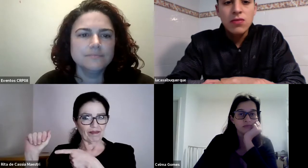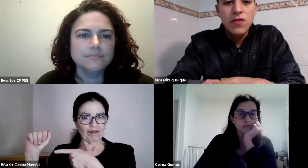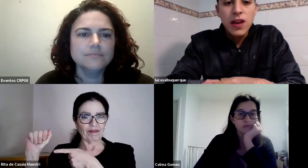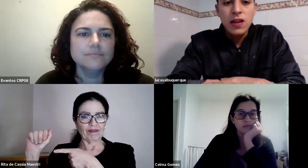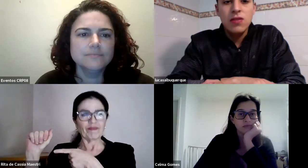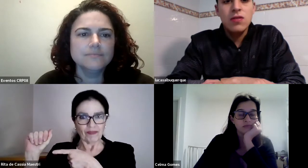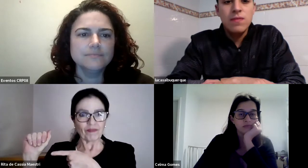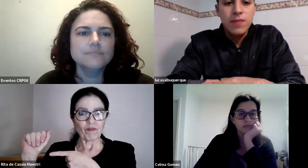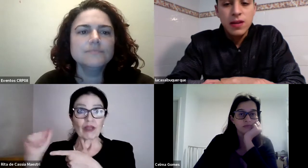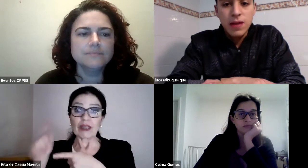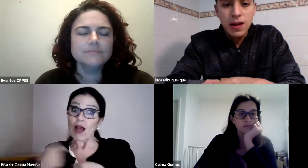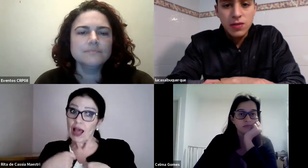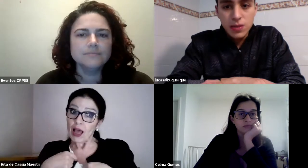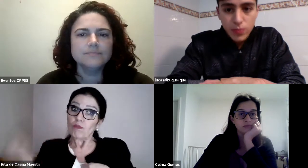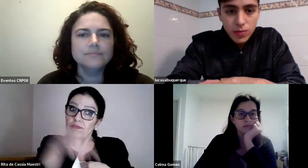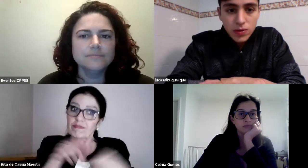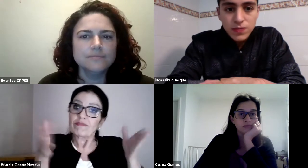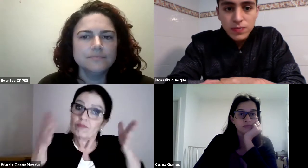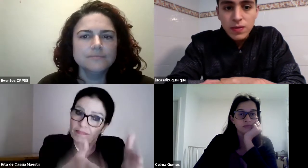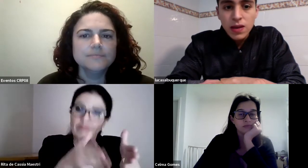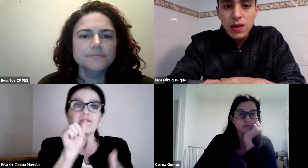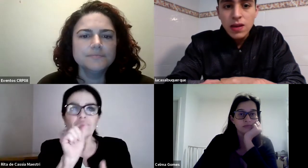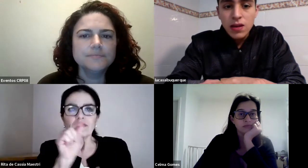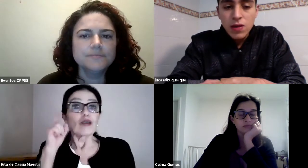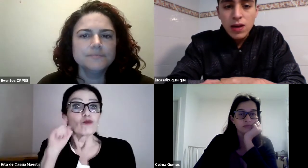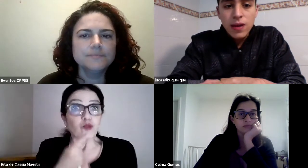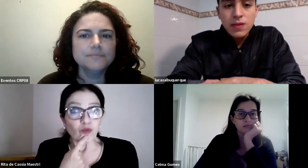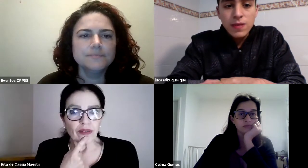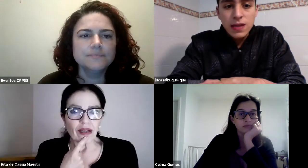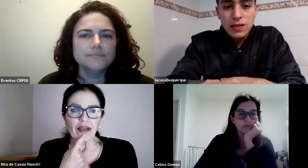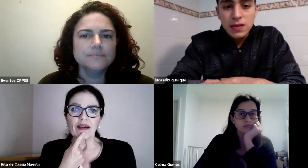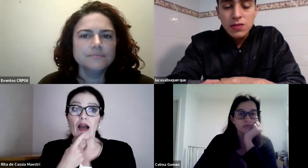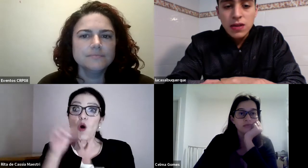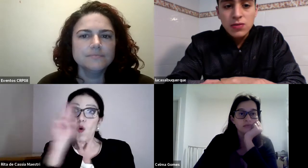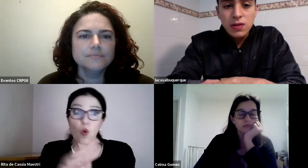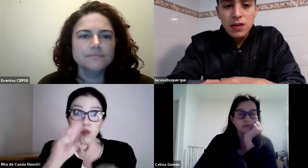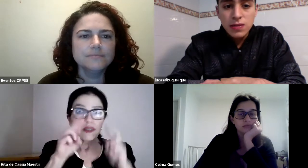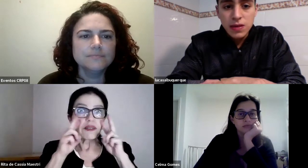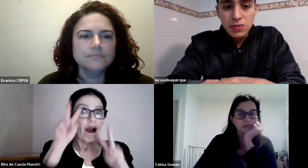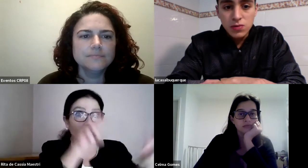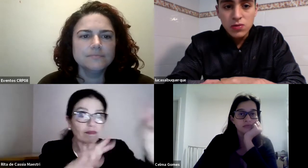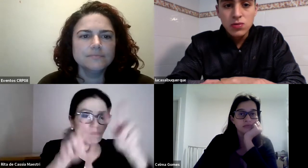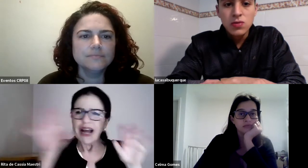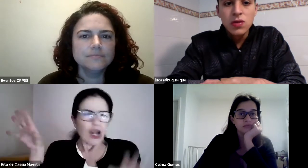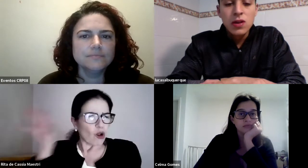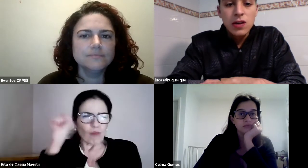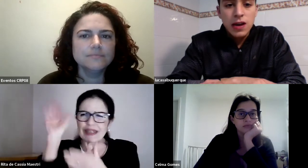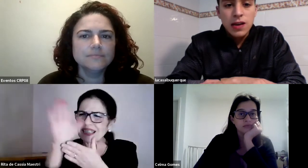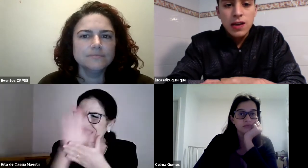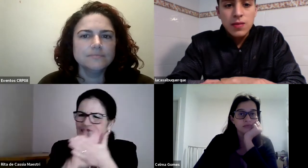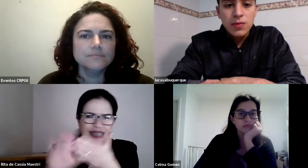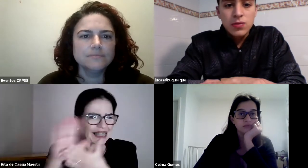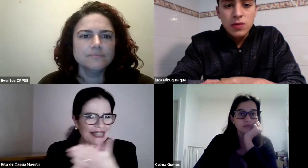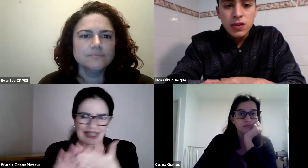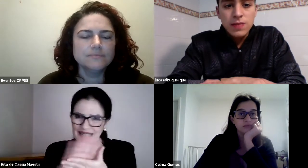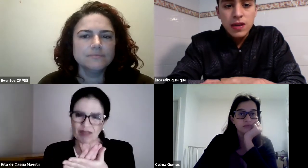caminho diferente para trabalhar com esse público. E eu acabei me especializando na surdez mesmo, no surdo, aquele